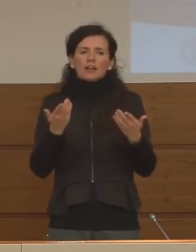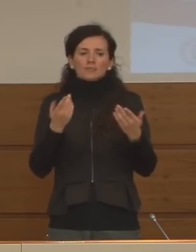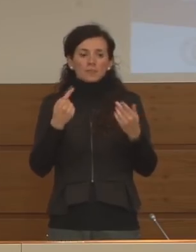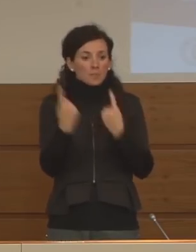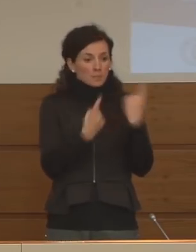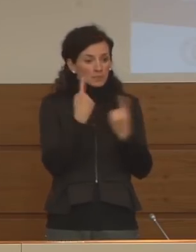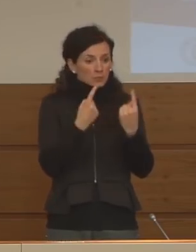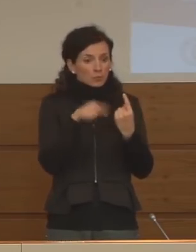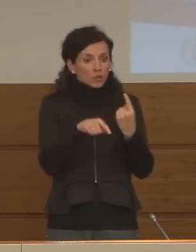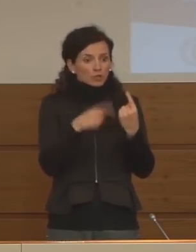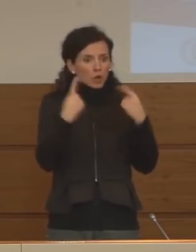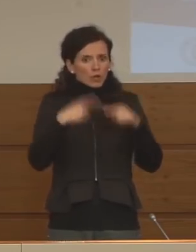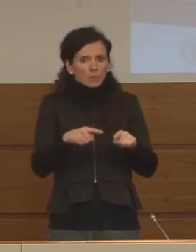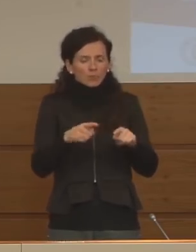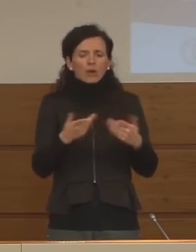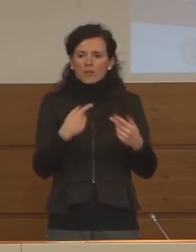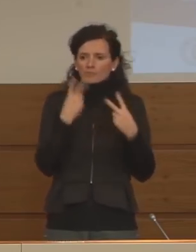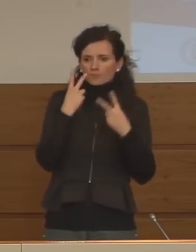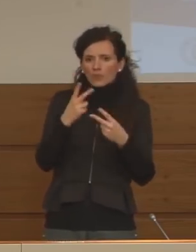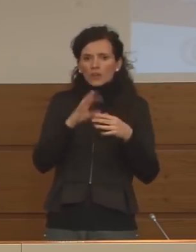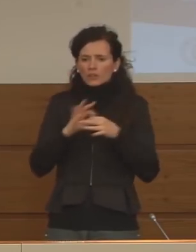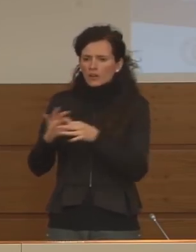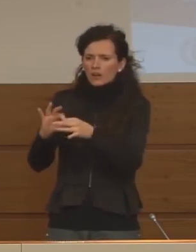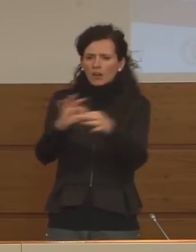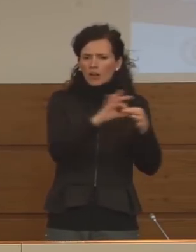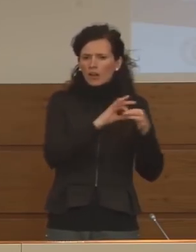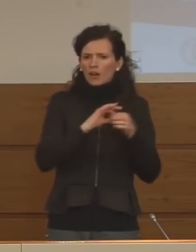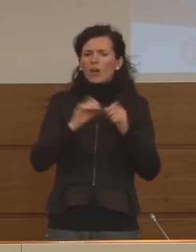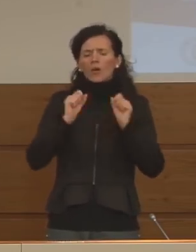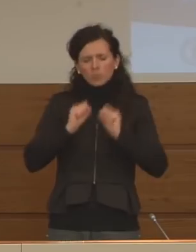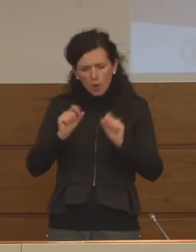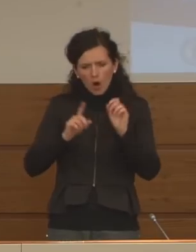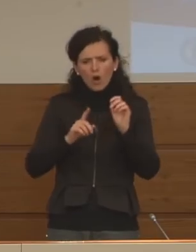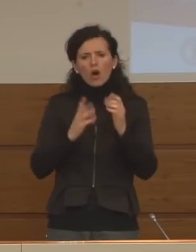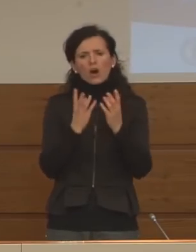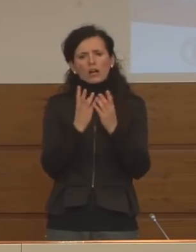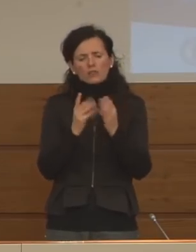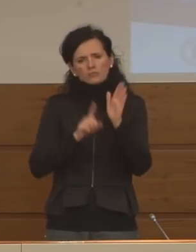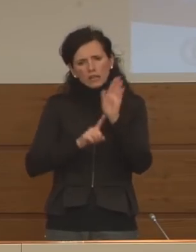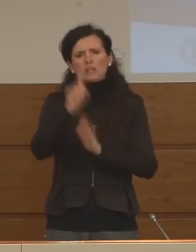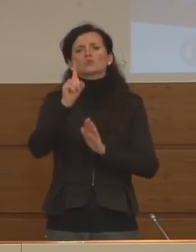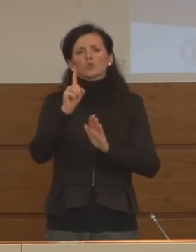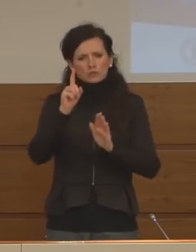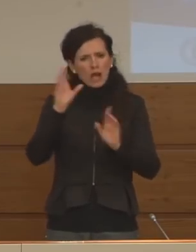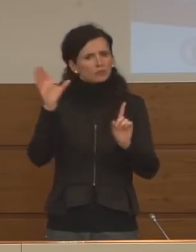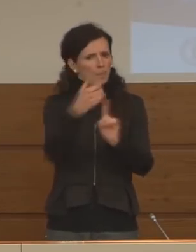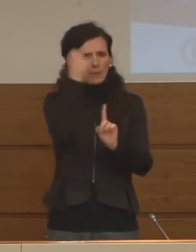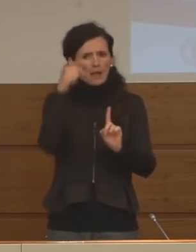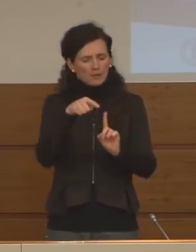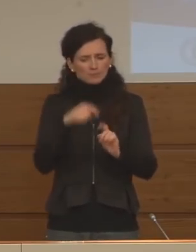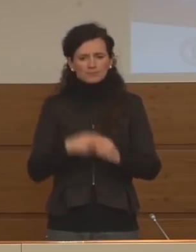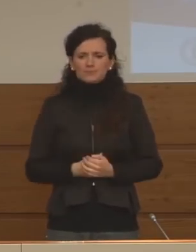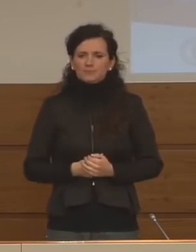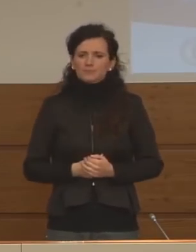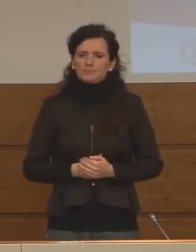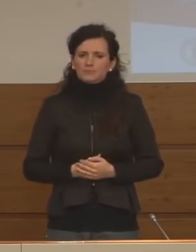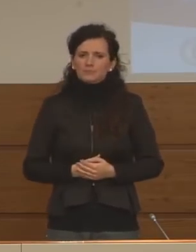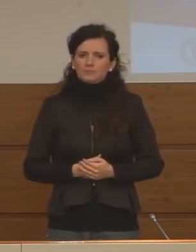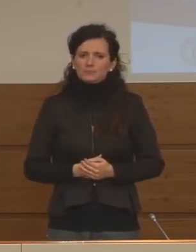di lavorare tutti insieme per arrivare al risultato volevo infine concludere